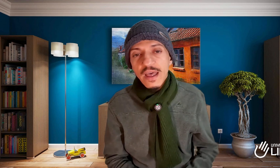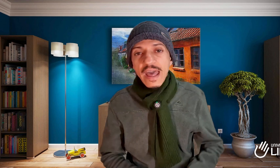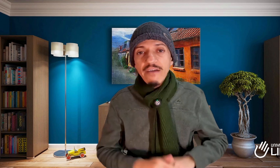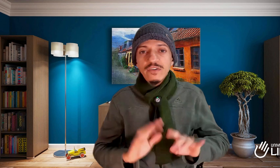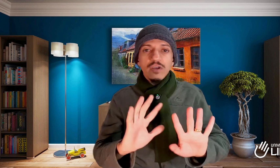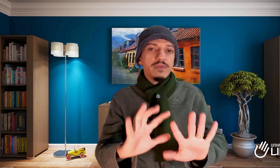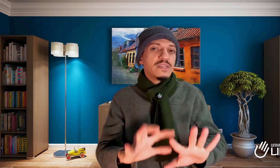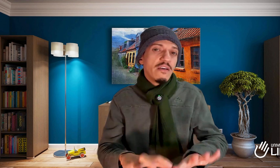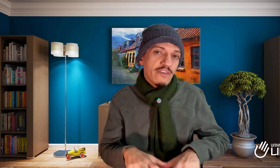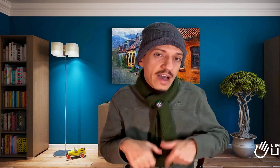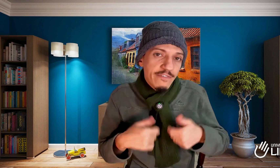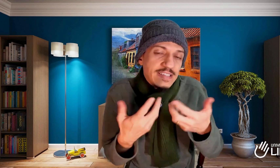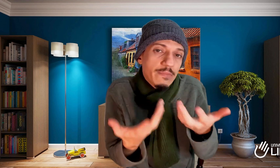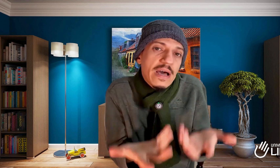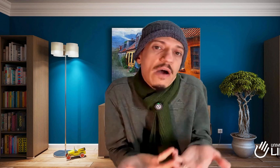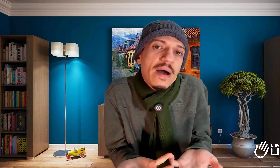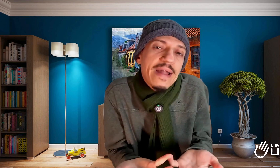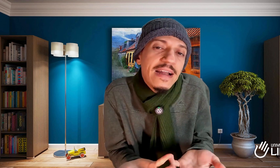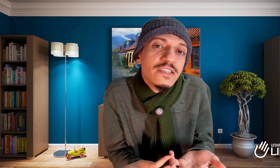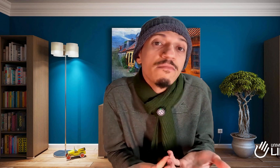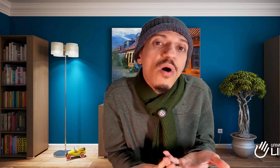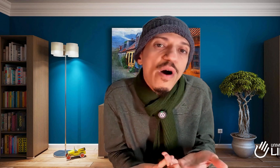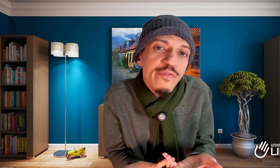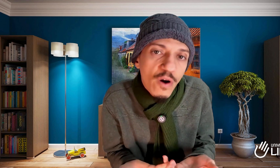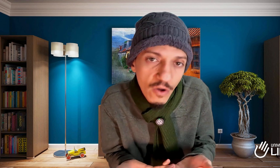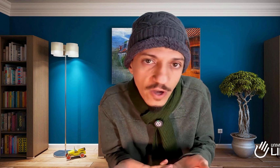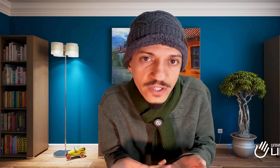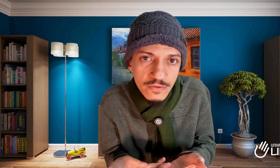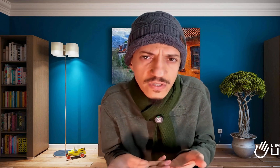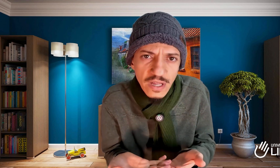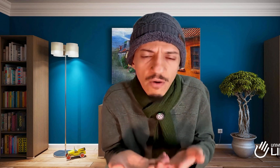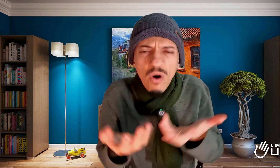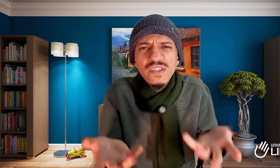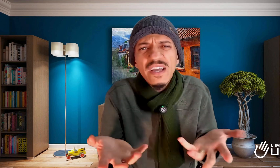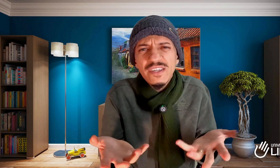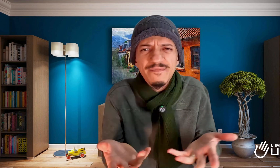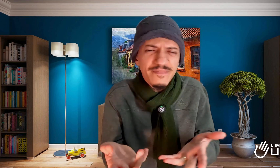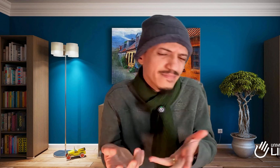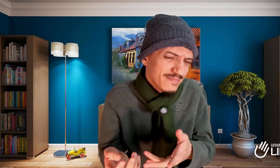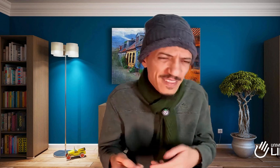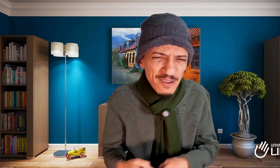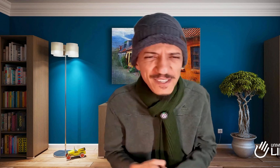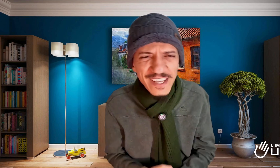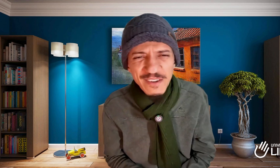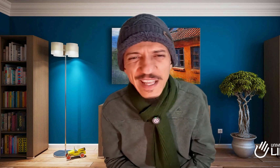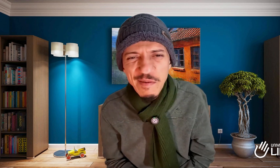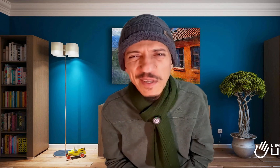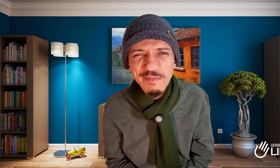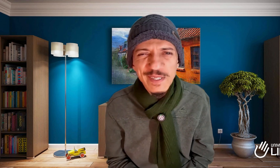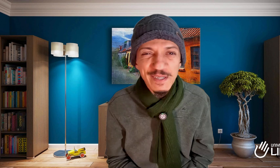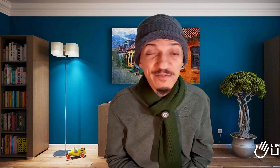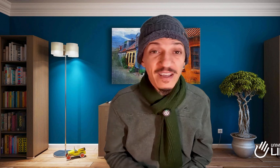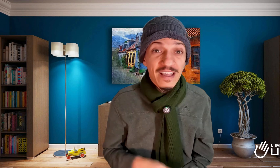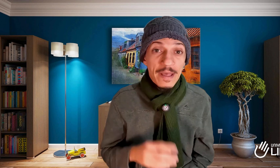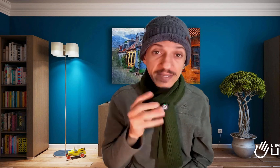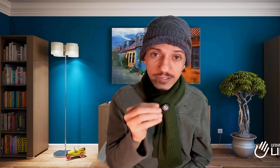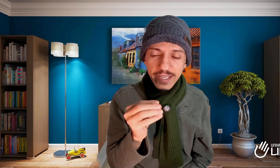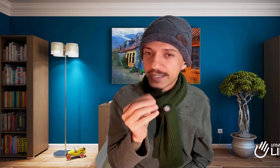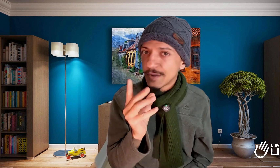você observar e fazer uma análise morfológica do sinal. Ou seja, eu sei que é um termo muito específico, mas é o seguinte,